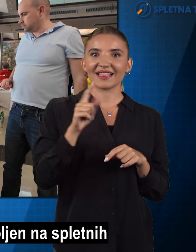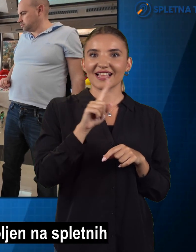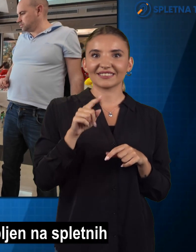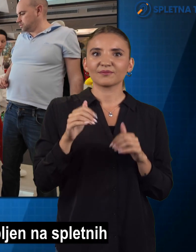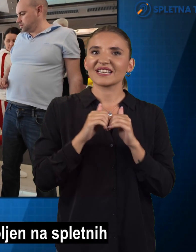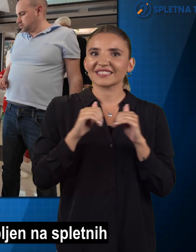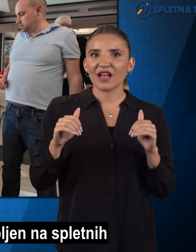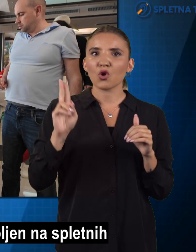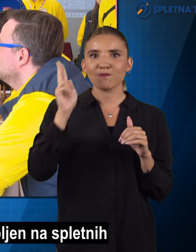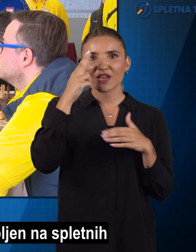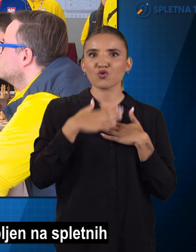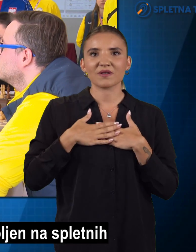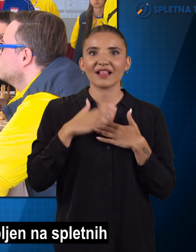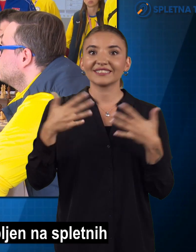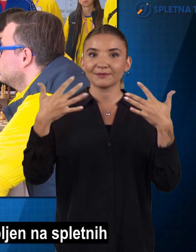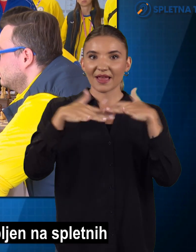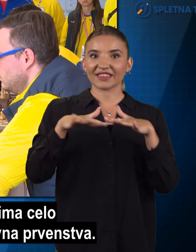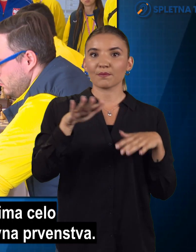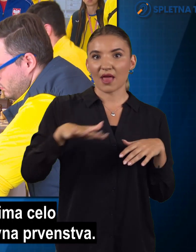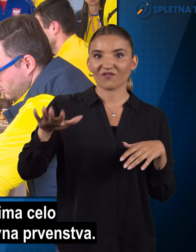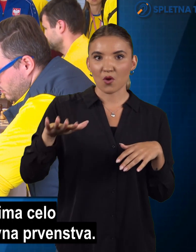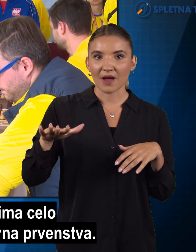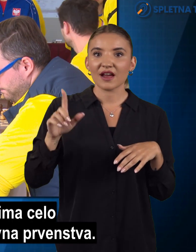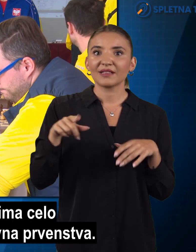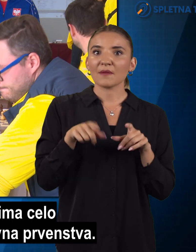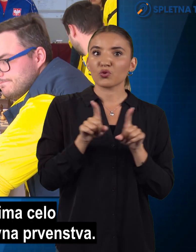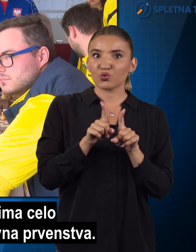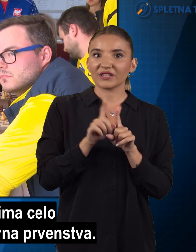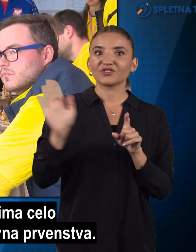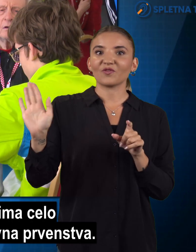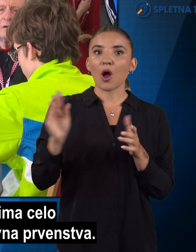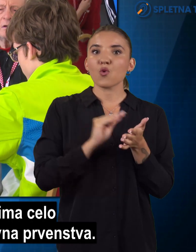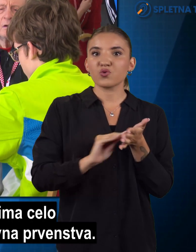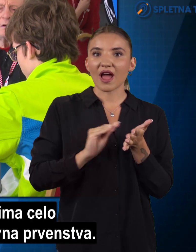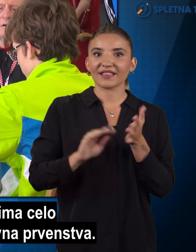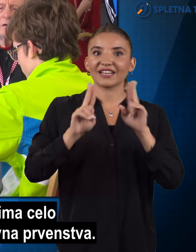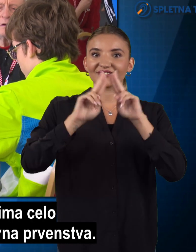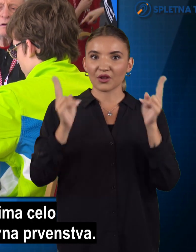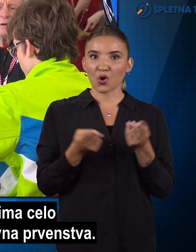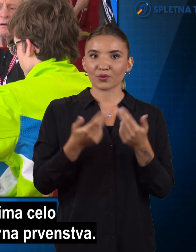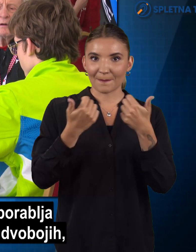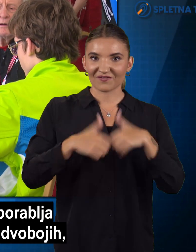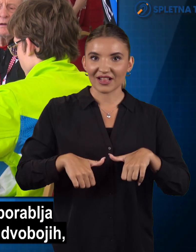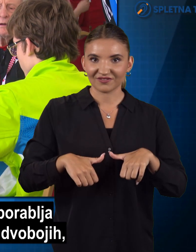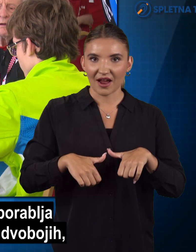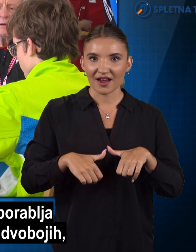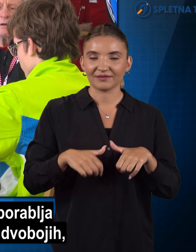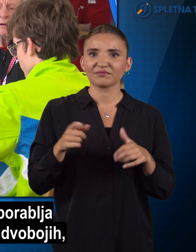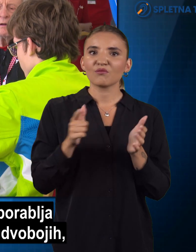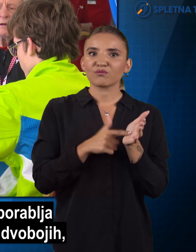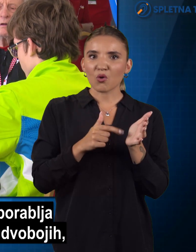Blic je izredno priljubljen na spletnih platformah in ima celo svoja uradna svetovna prvenstva.